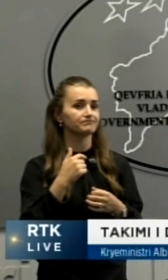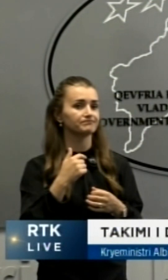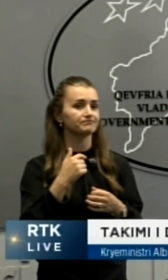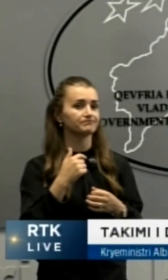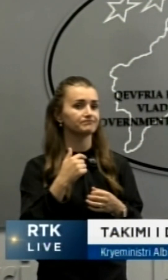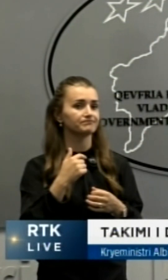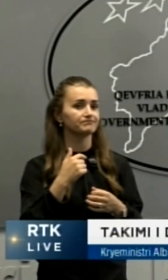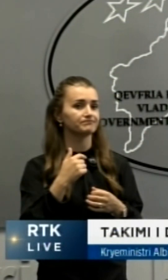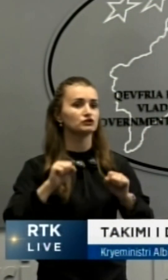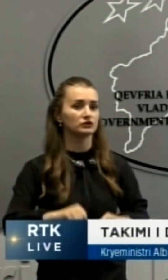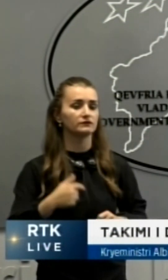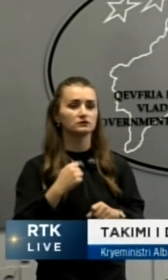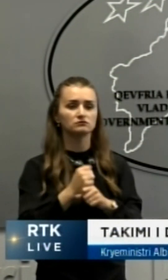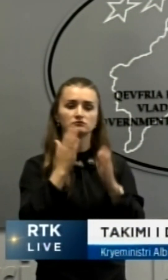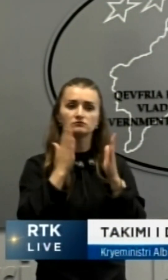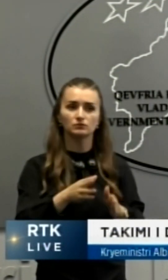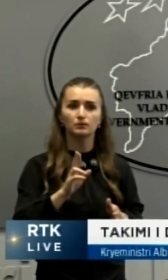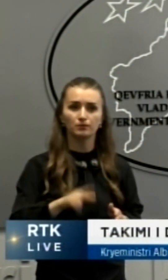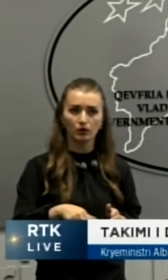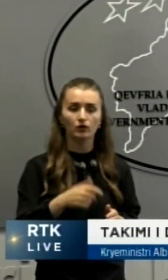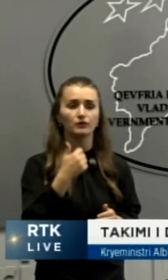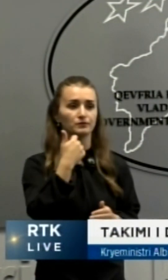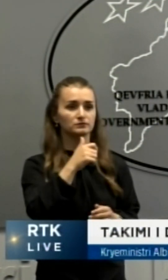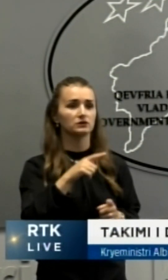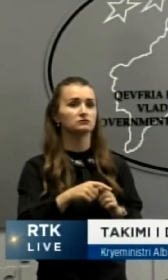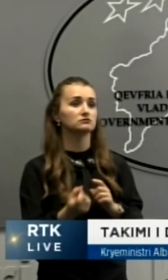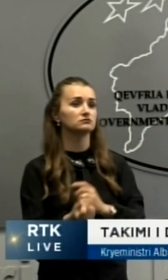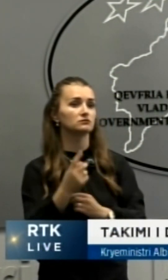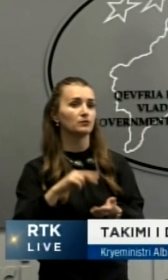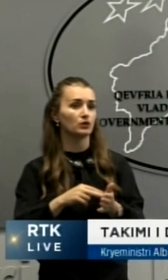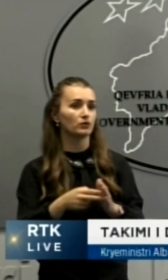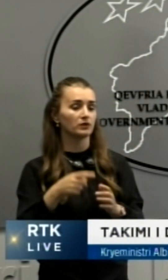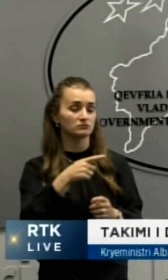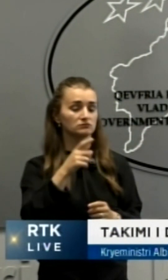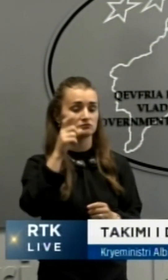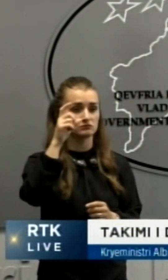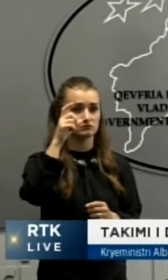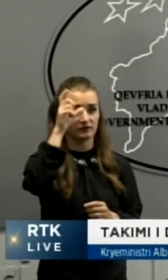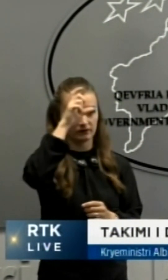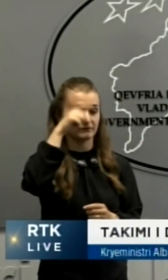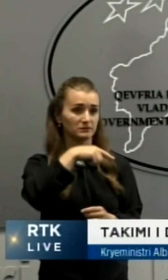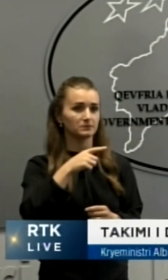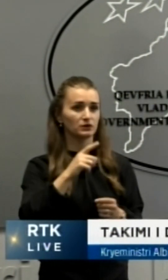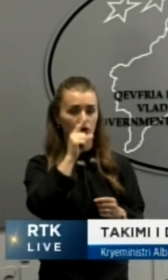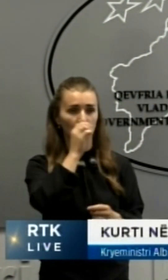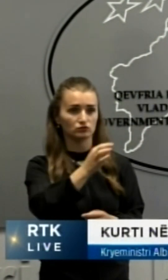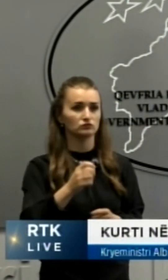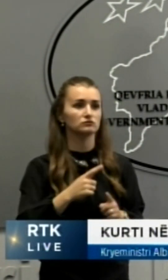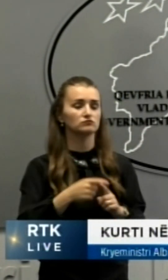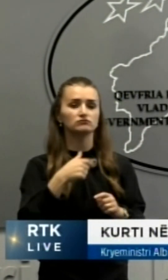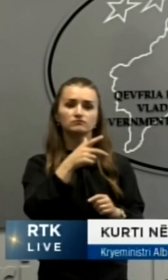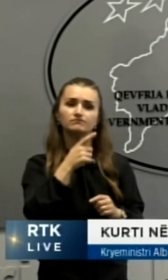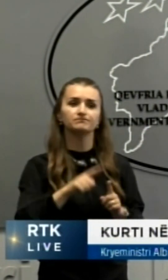qeverisë për depërshkallëzimin e situatës në komunat në veri të Kosovës dhe për normalizimin e marrëdhënieve me Serbinë.